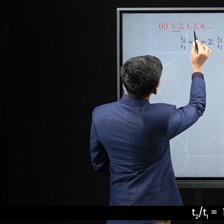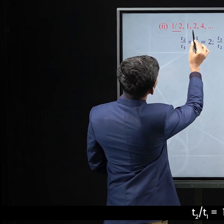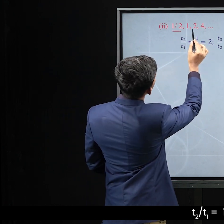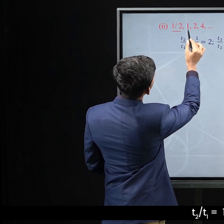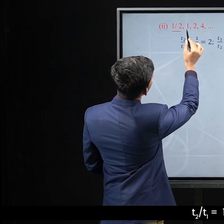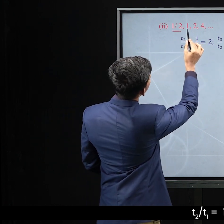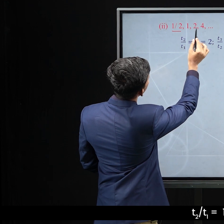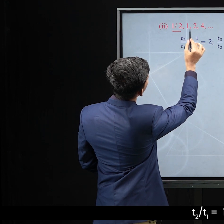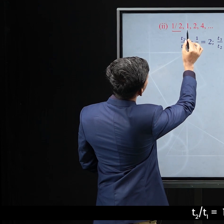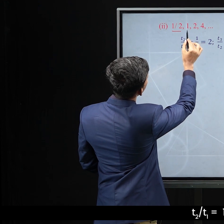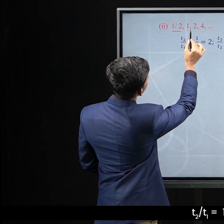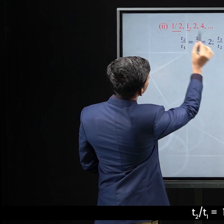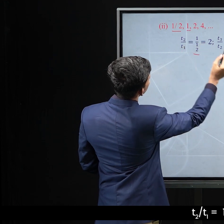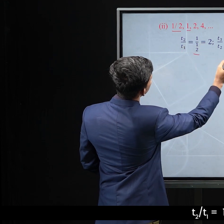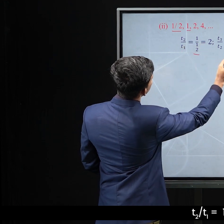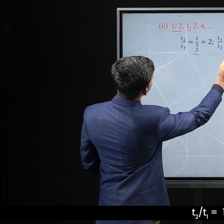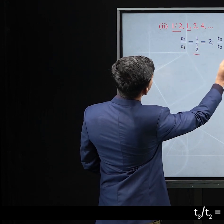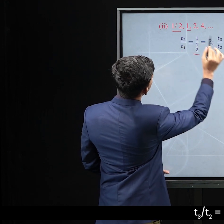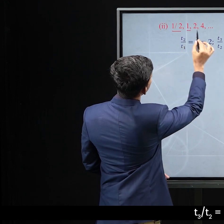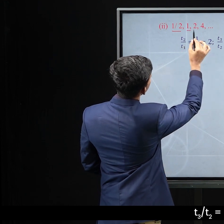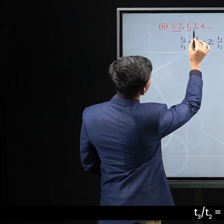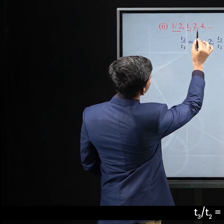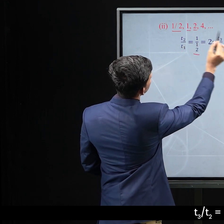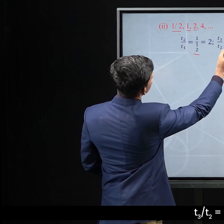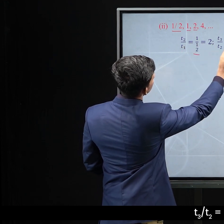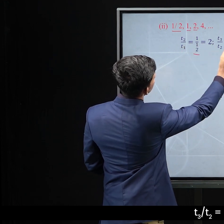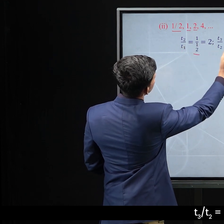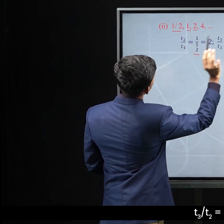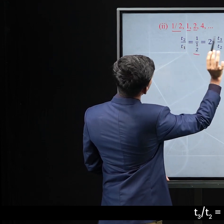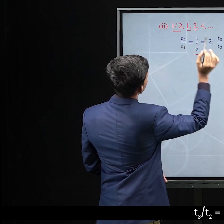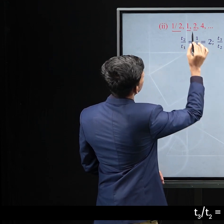1/1/2 2. T3 by T2